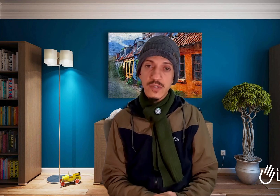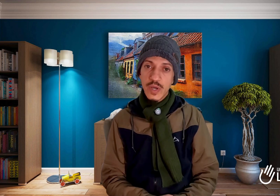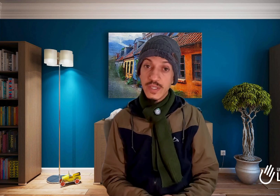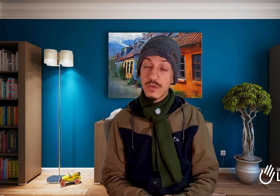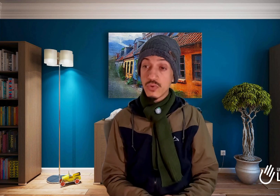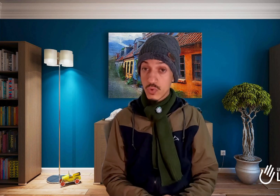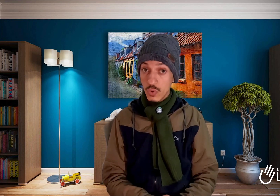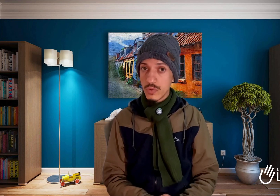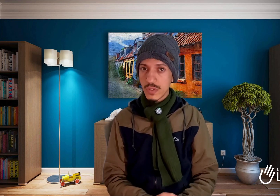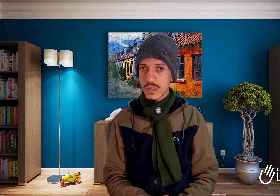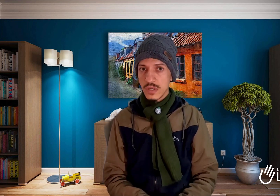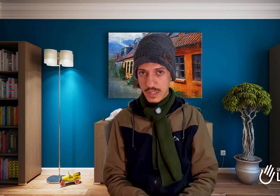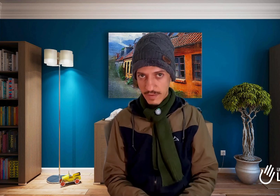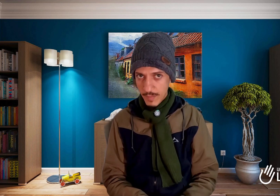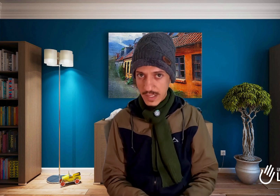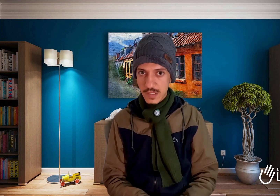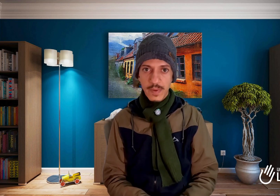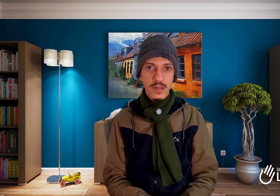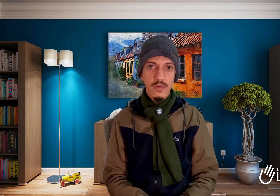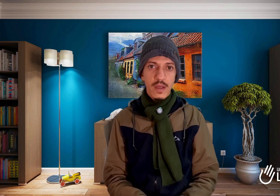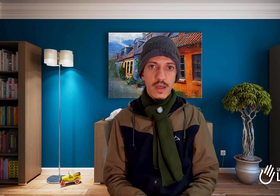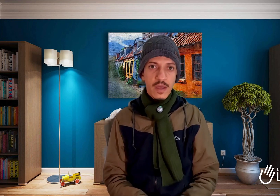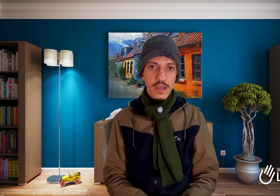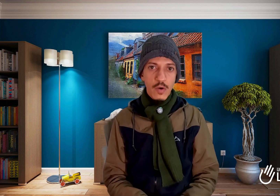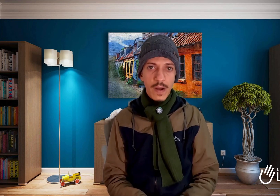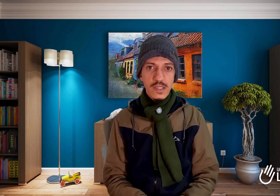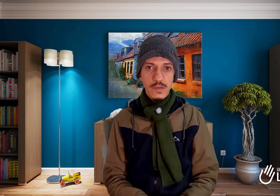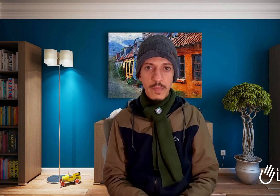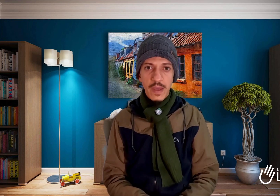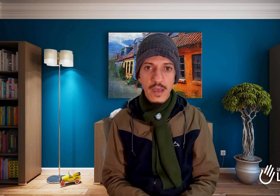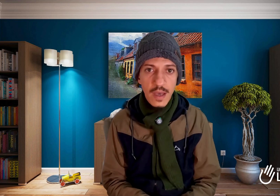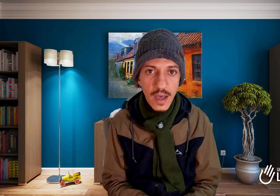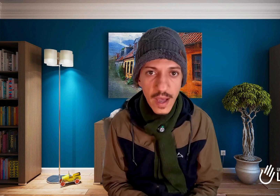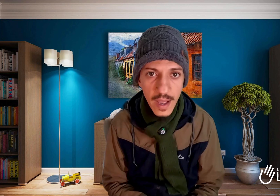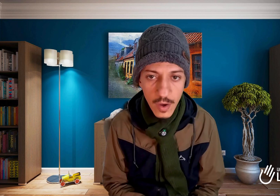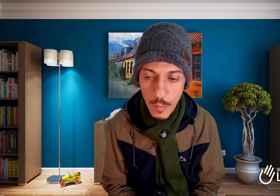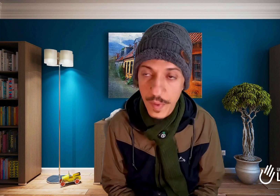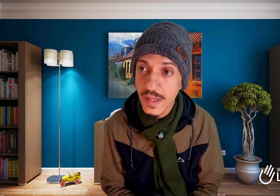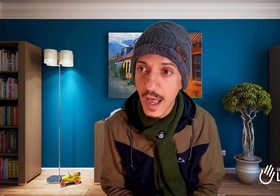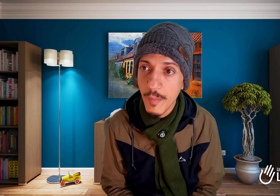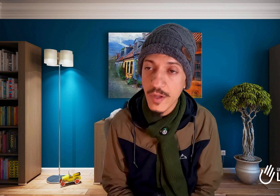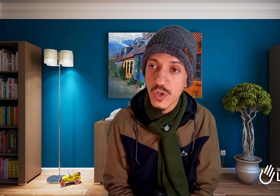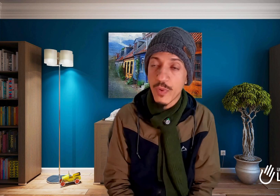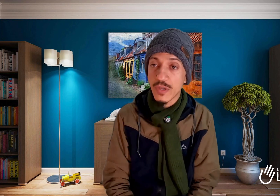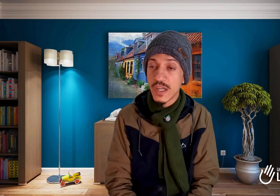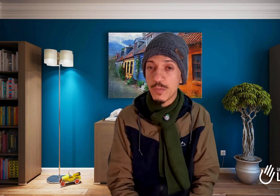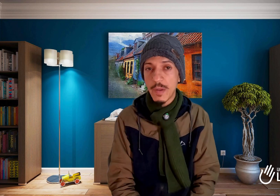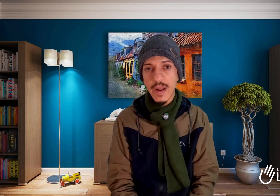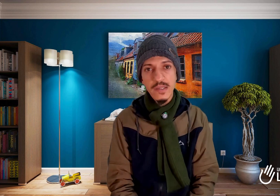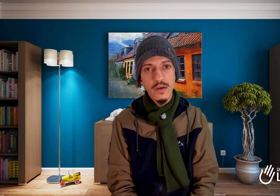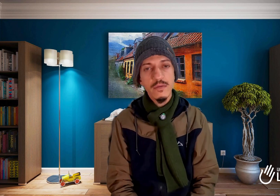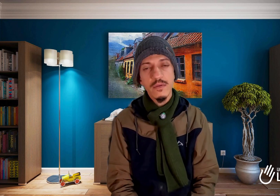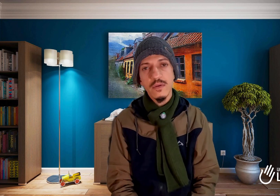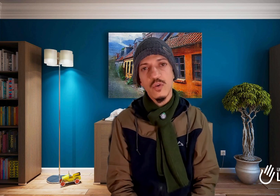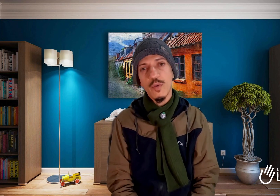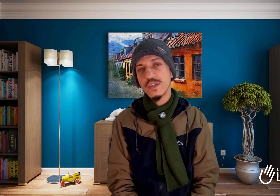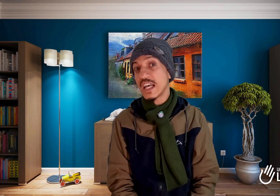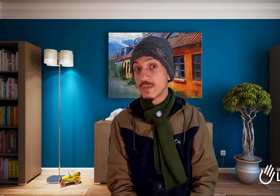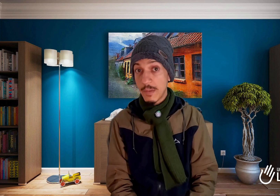em que os surdos estavam participando e eu participei como intérprete no processo de preparação, no processo de